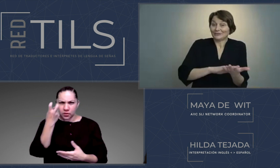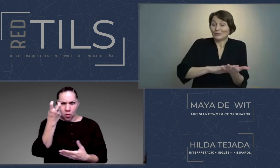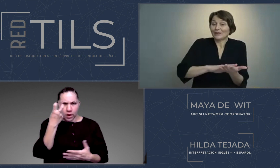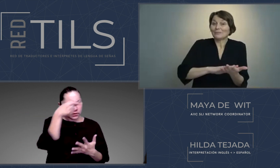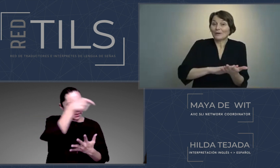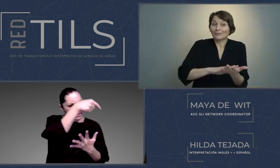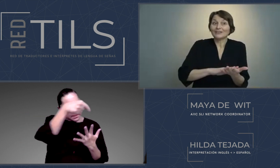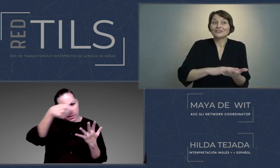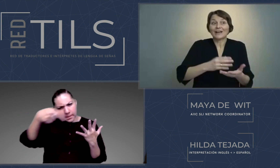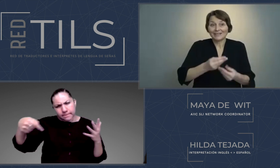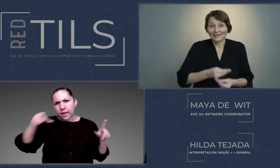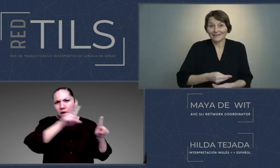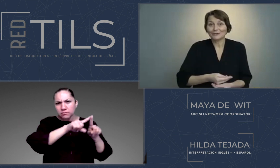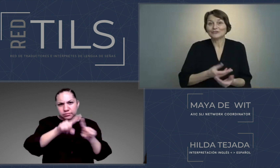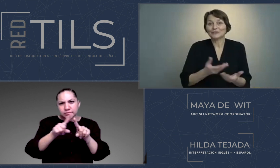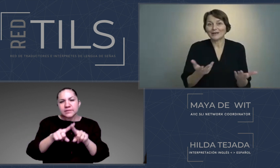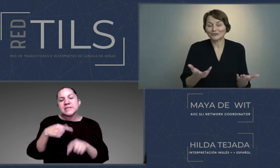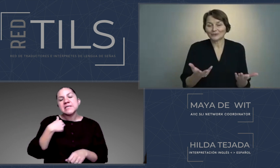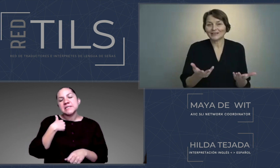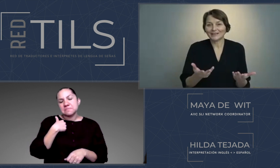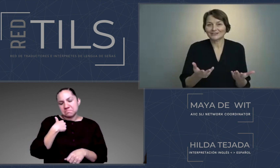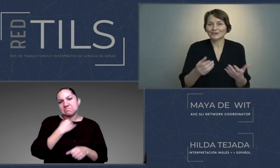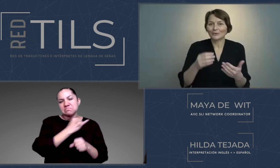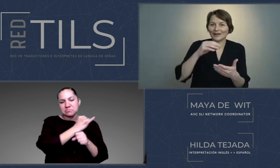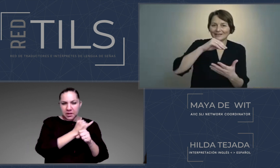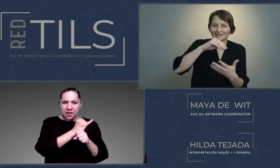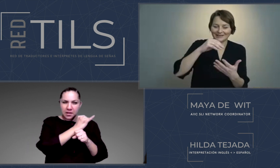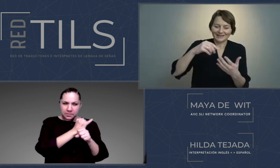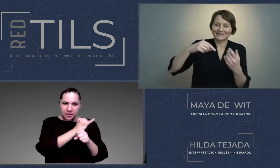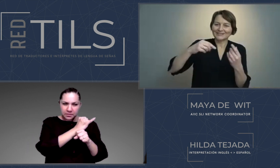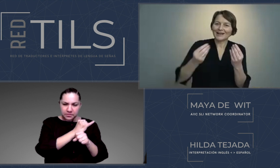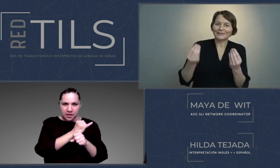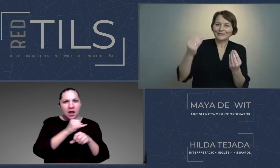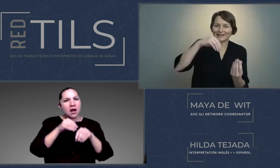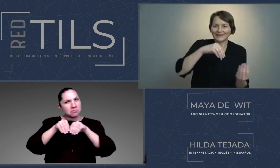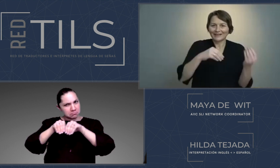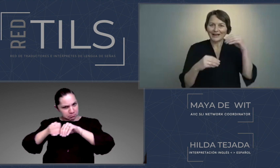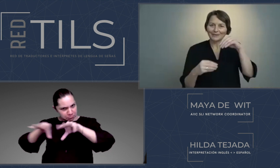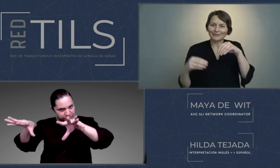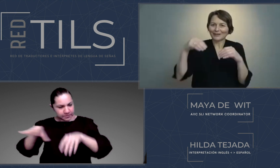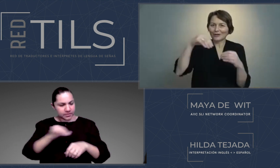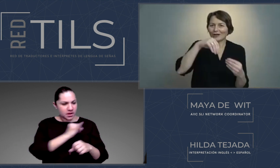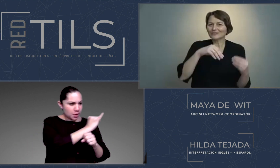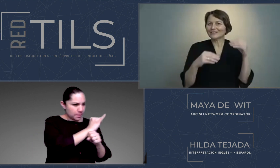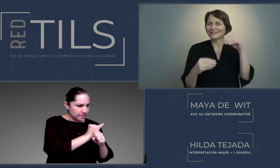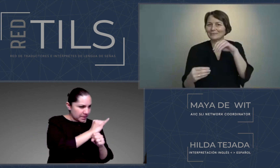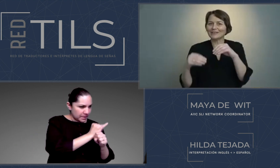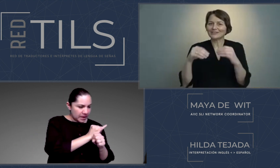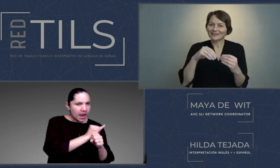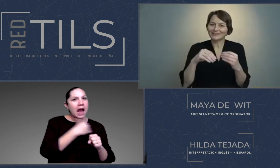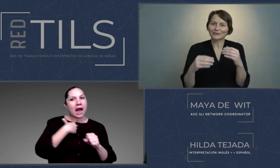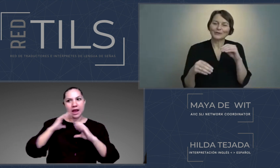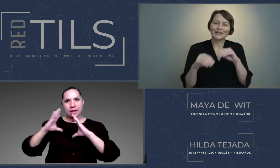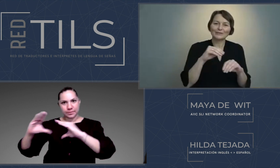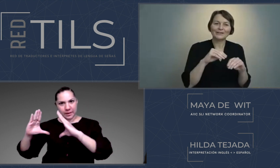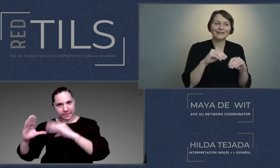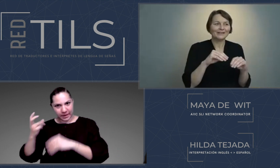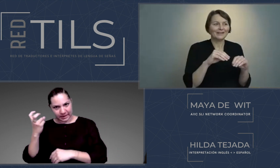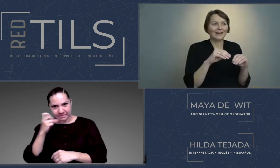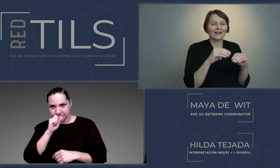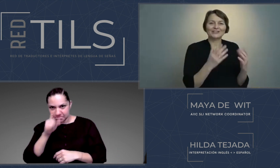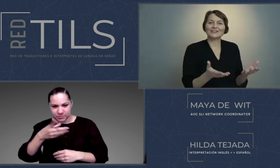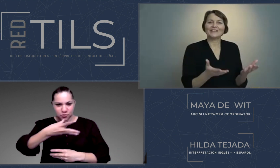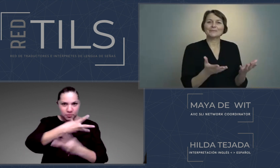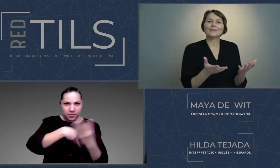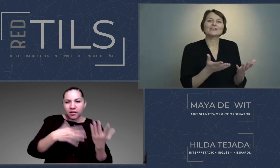publicar y lo que publiqué lo utilicé en mi capacitación. Entonces es como